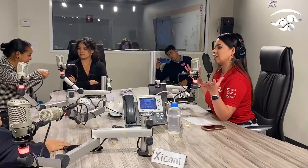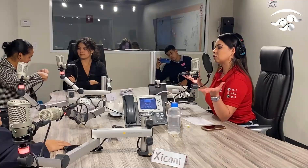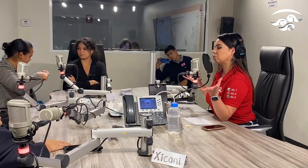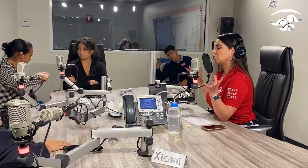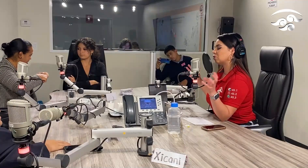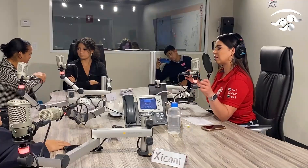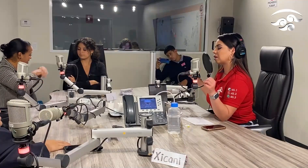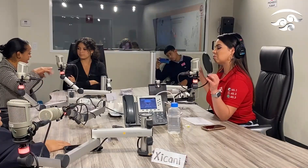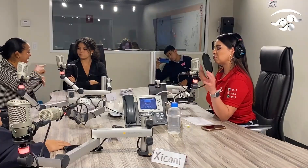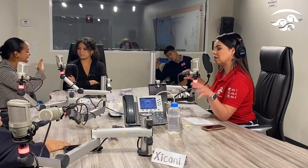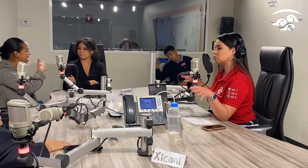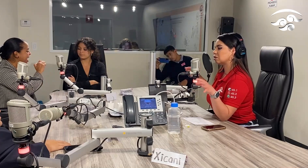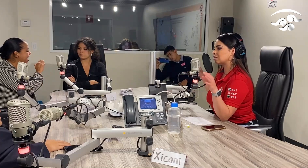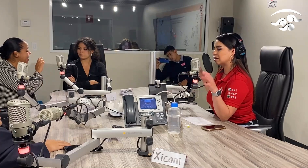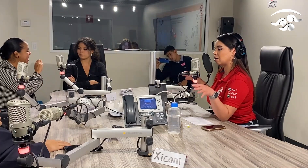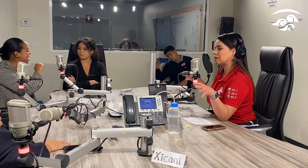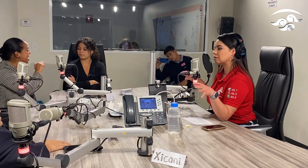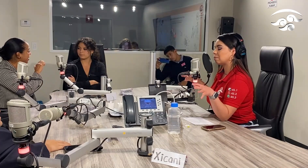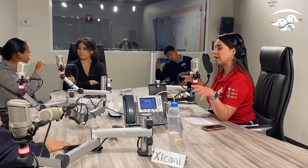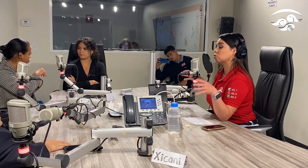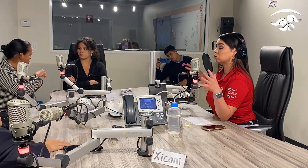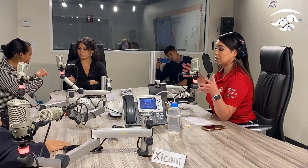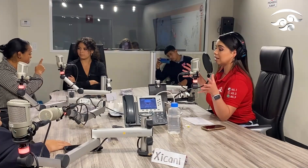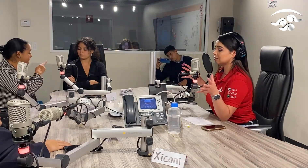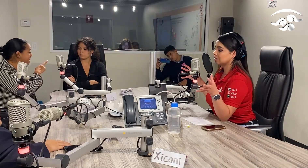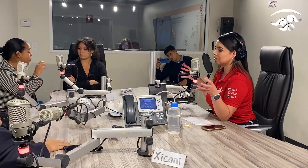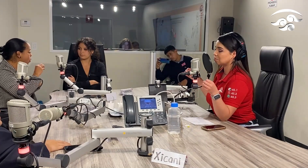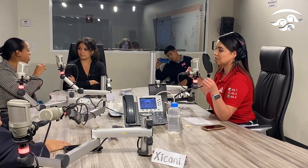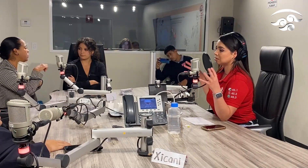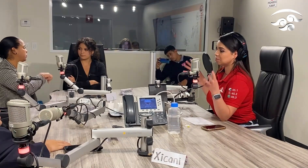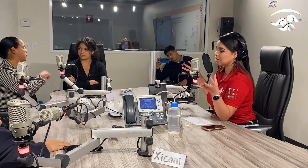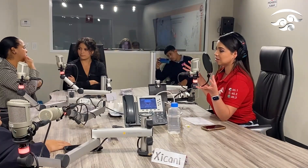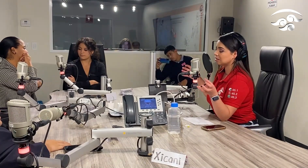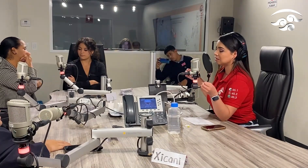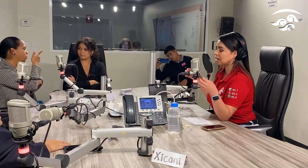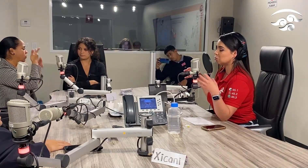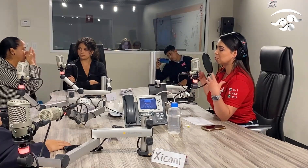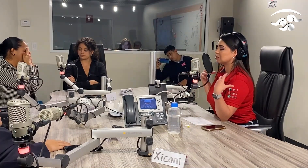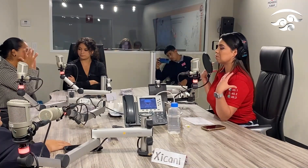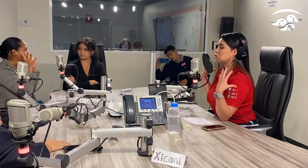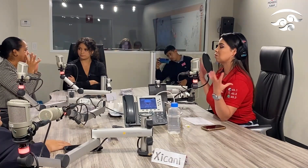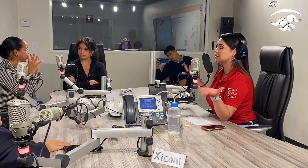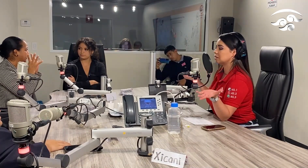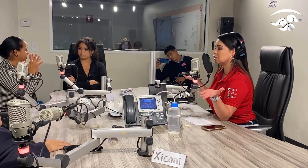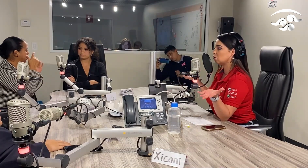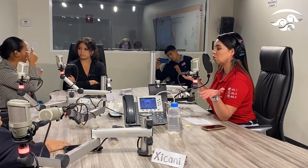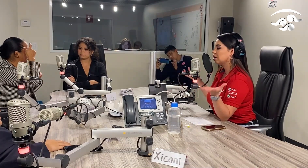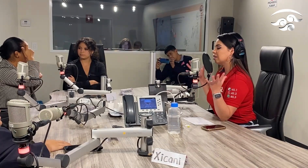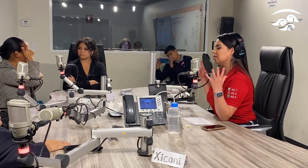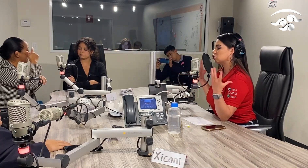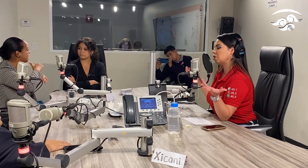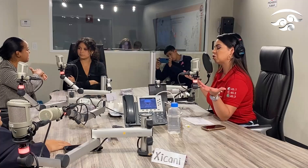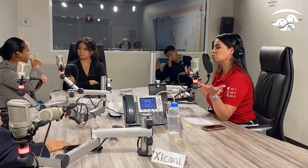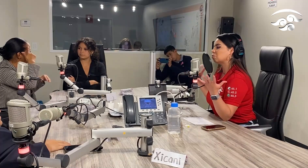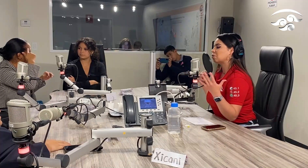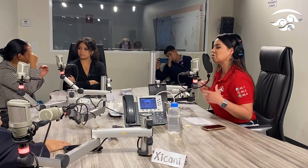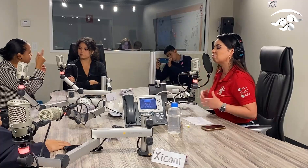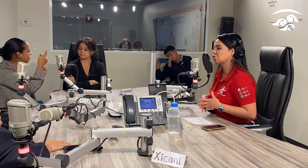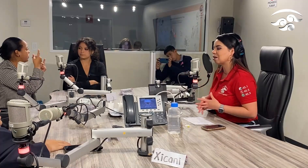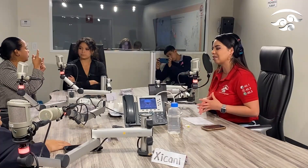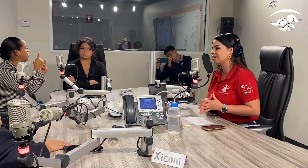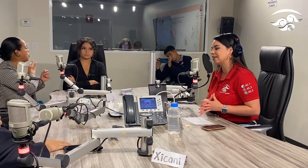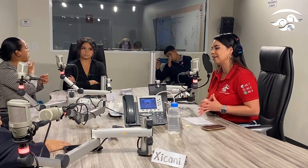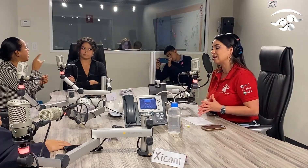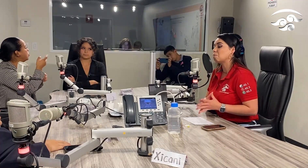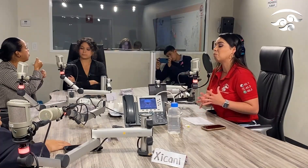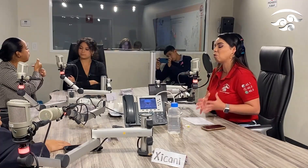en Generación Pro, tratar de poner estos temas en la mesa para que ustedes también despierten, se hagan un pensamiento más crítico y sobre todo se puedan